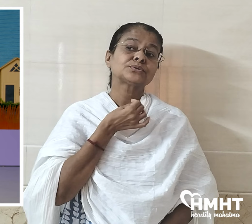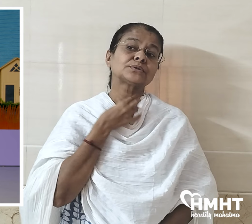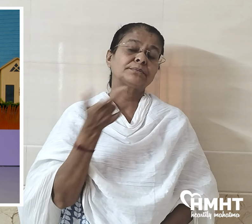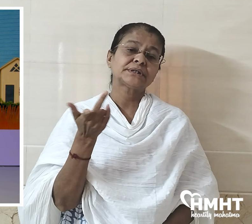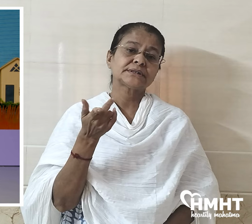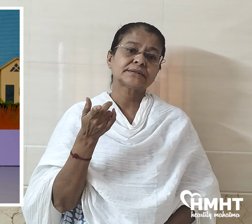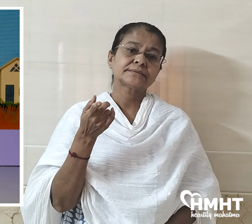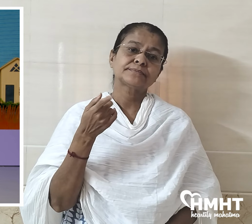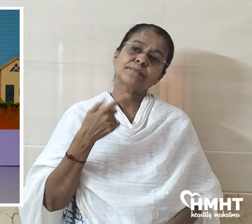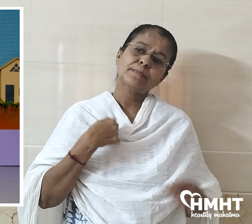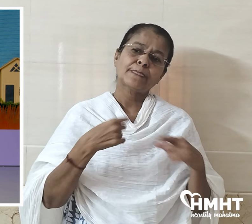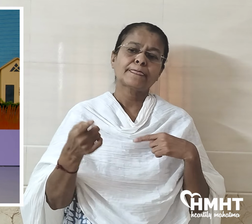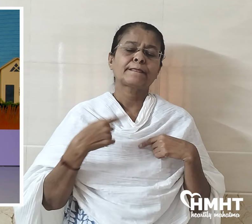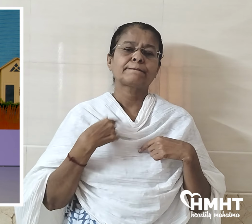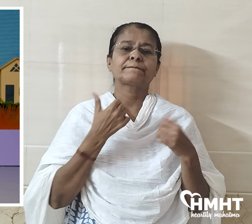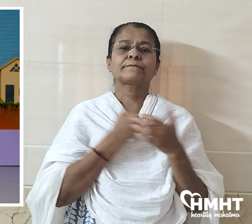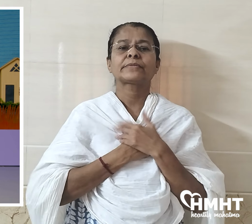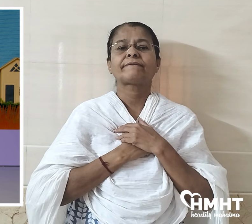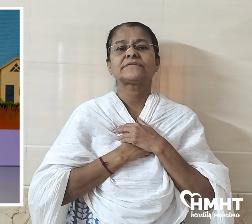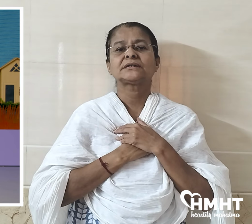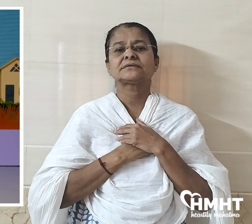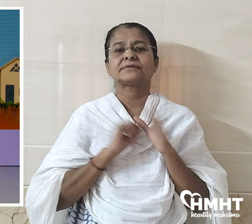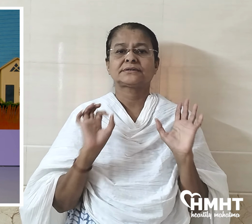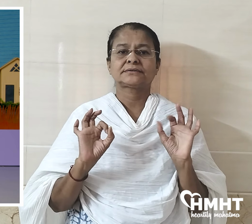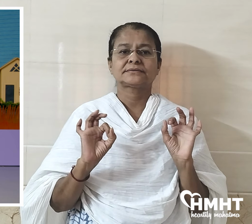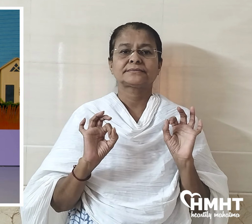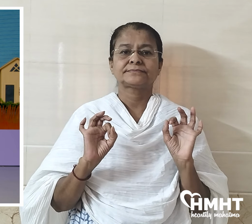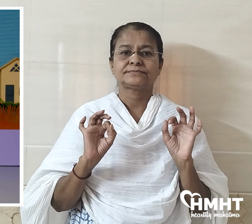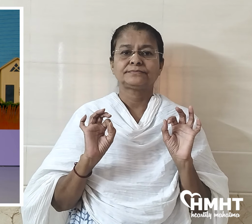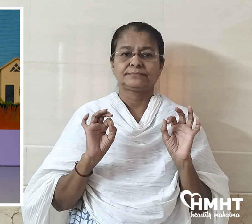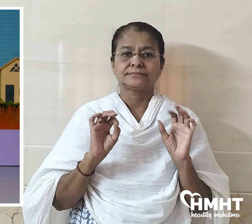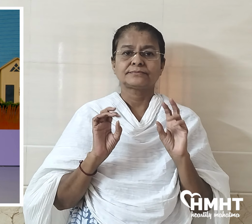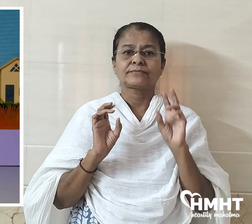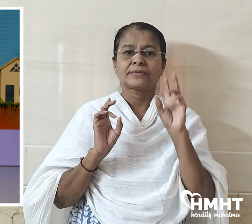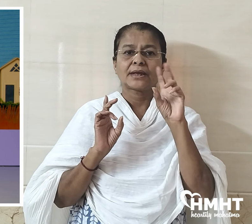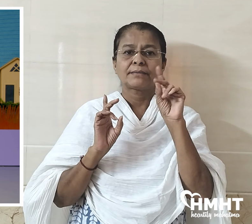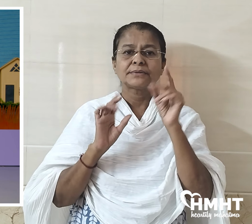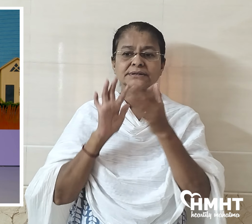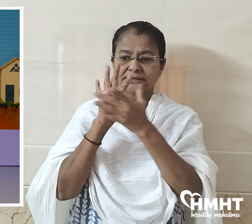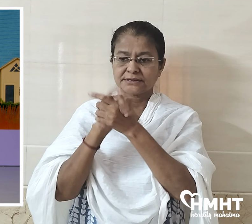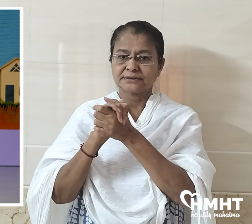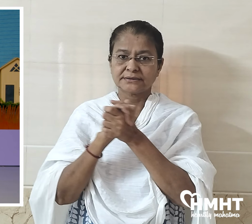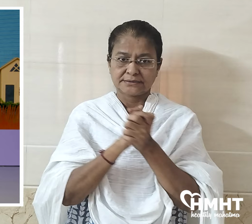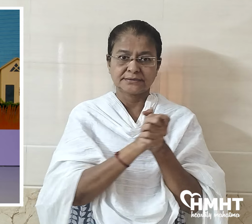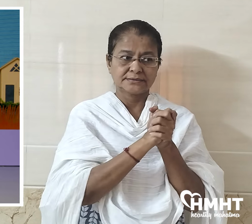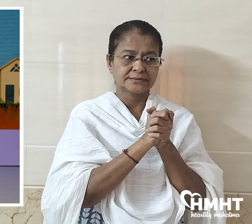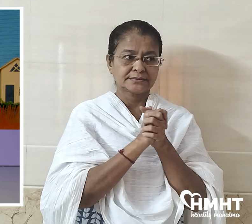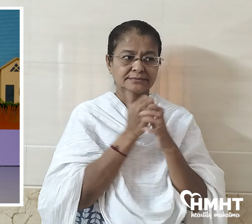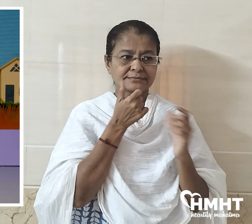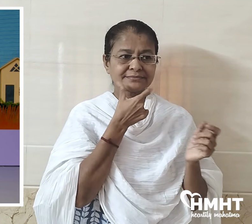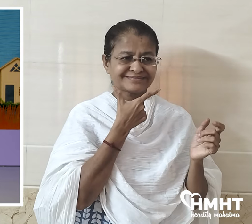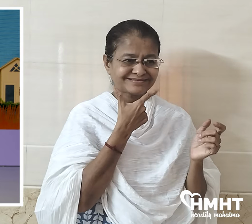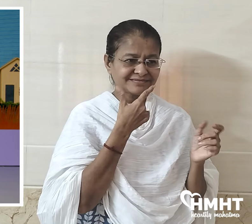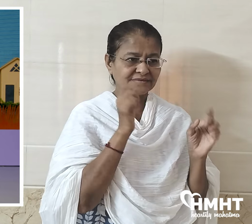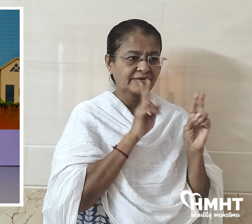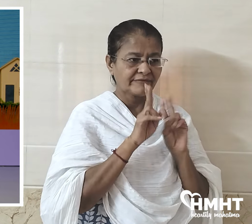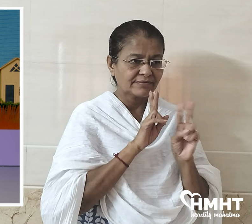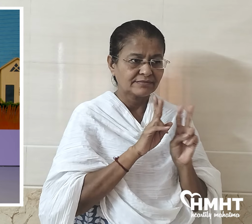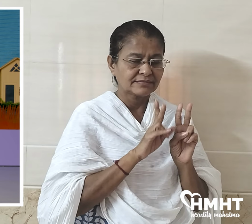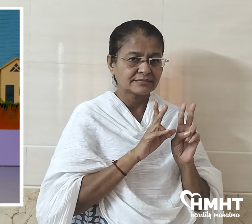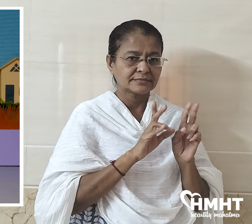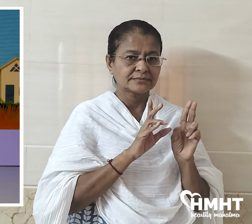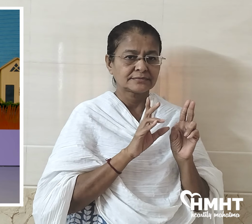દિલમાં હોય કે ના એ સિન્સિયર છે મને, હું એમને સિન્સિયર છું, પછી કોક દાડો હસીને વાત કરી કોક સાથે કે મોડા વહેલા થાય તો શંકા ના પડી જાય કે કંઈક